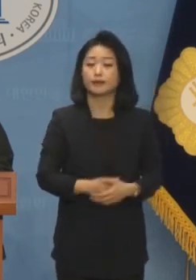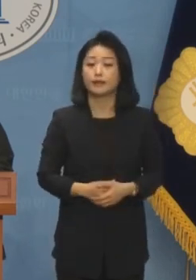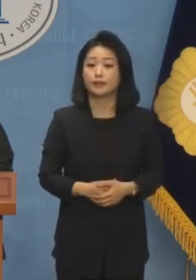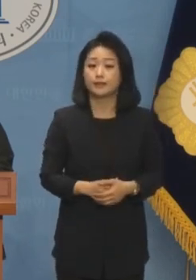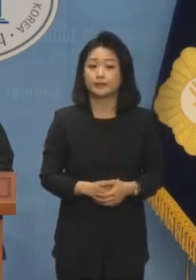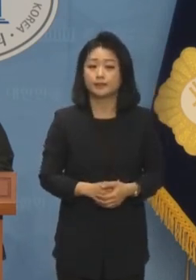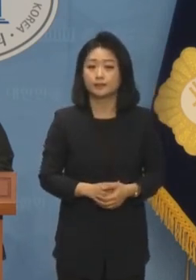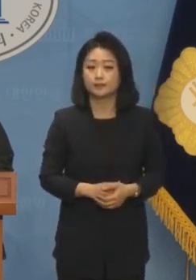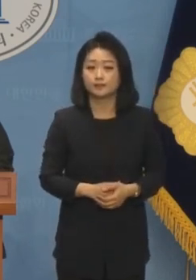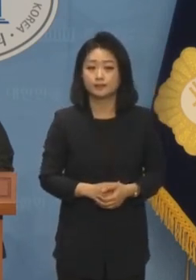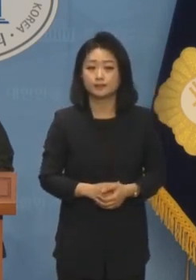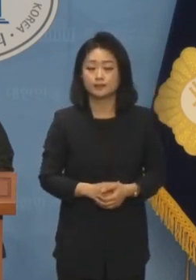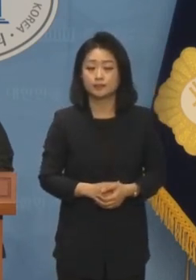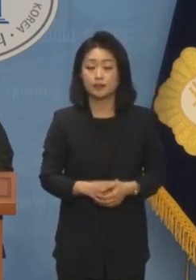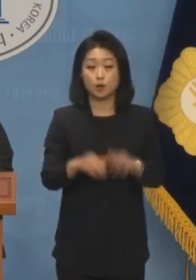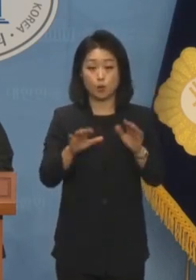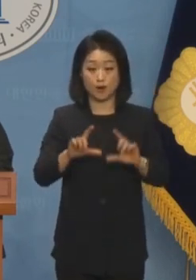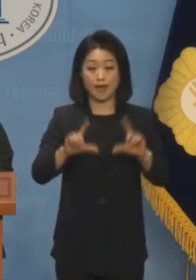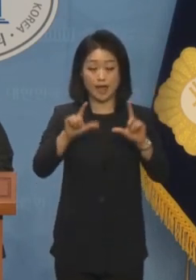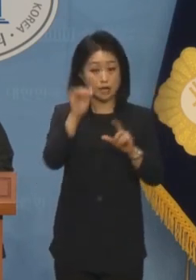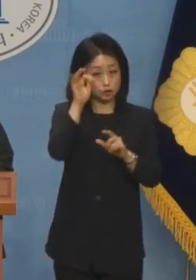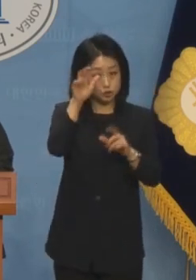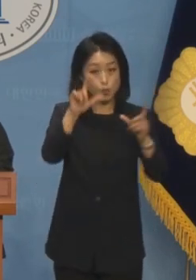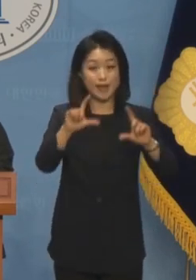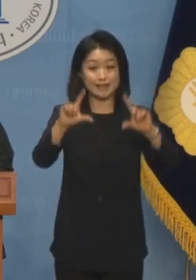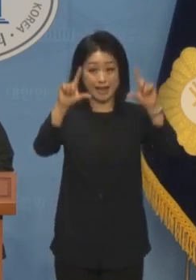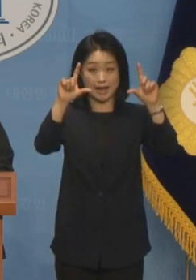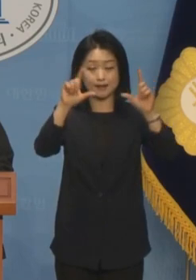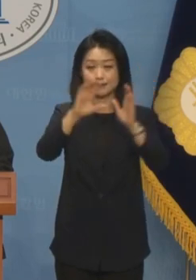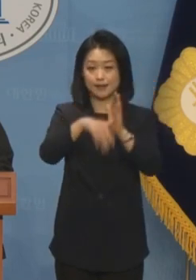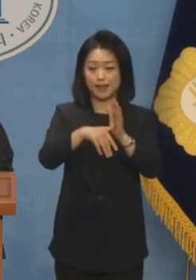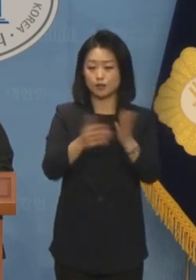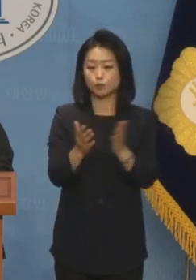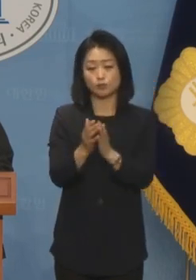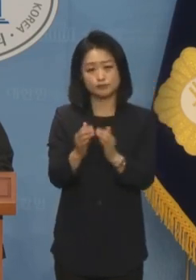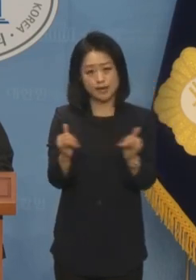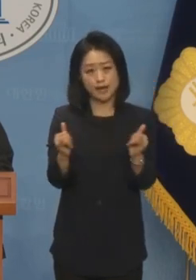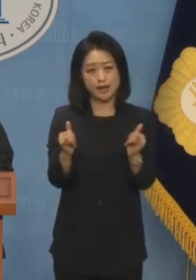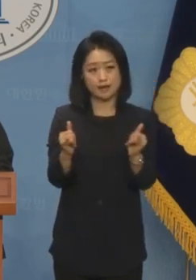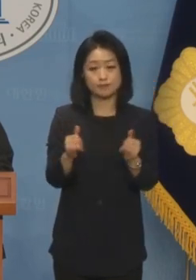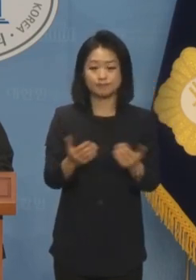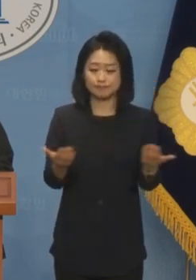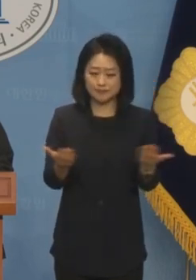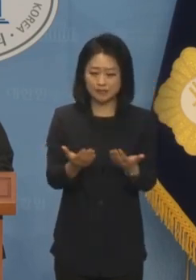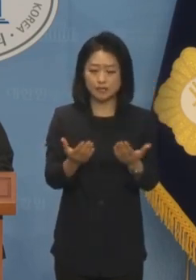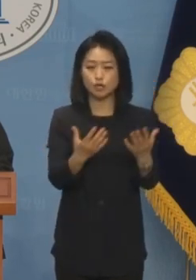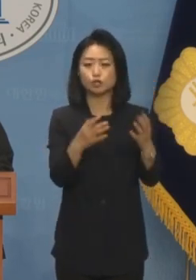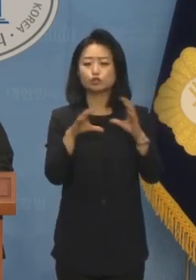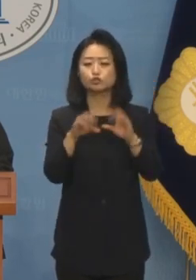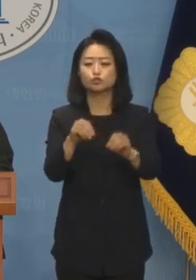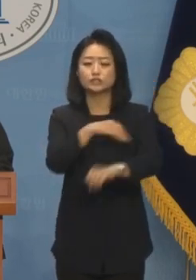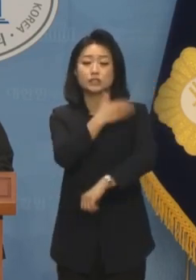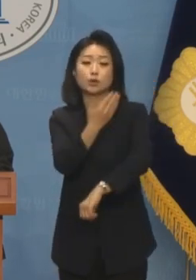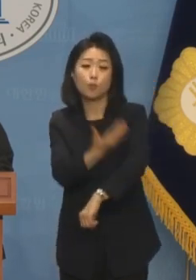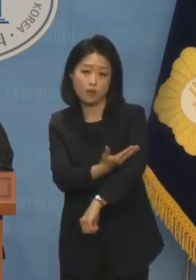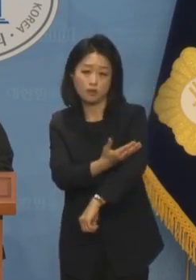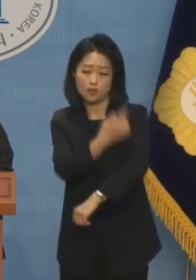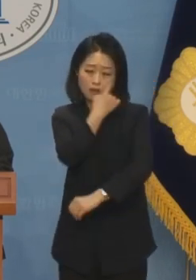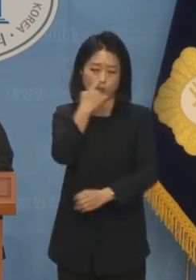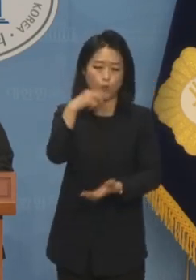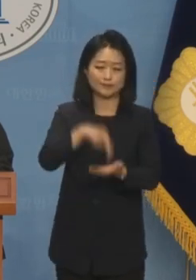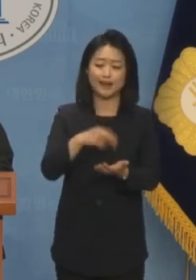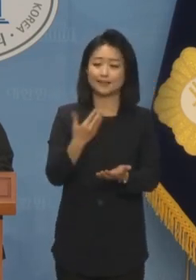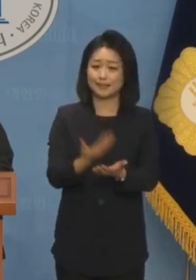순서입니다. 올해 추모의 날을 앞두고 노동자들은 작업 중지권의 실질적